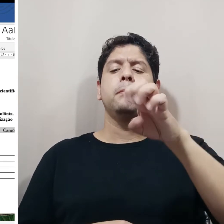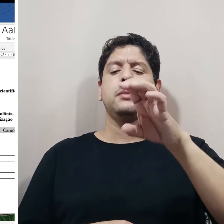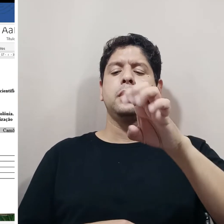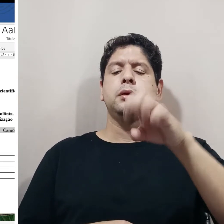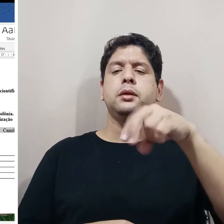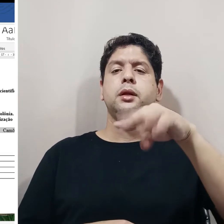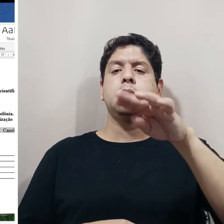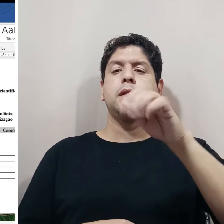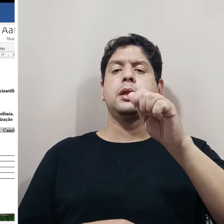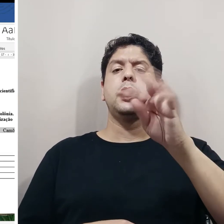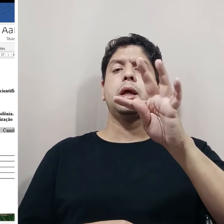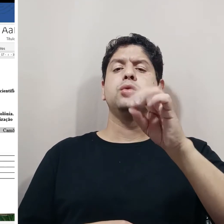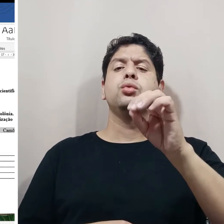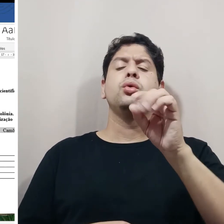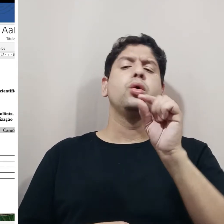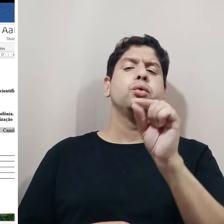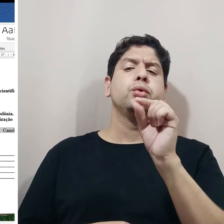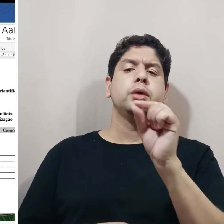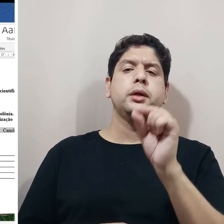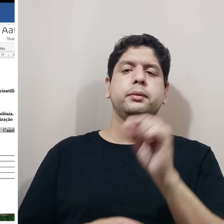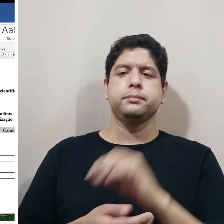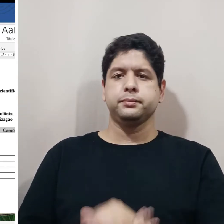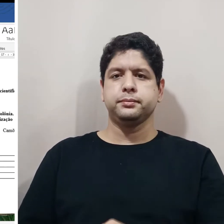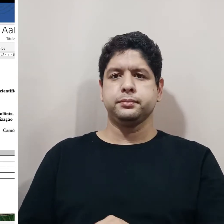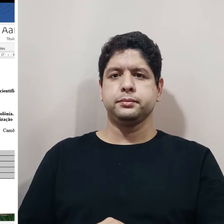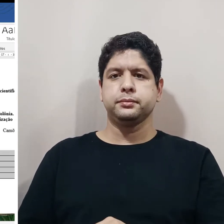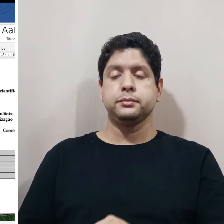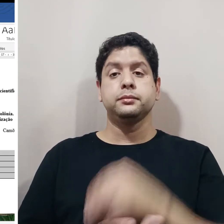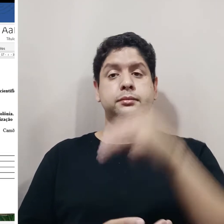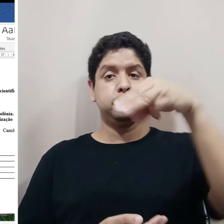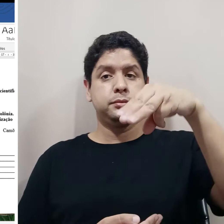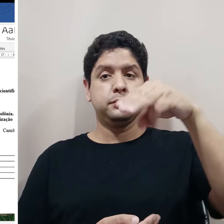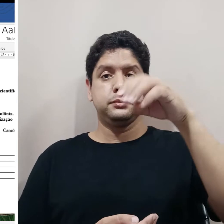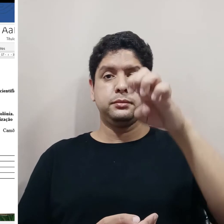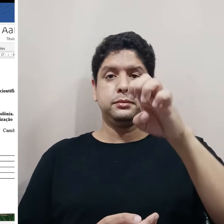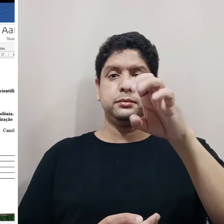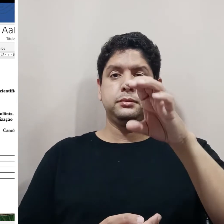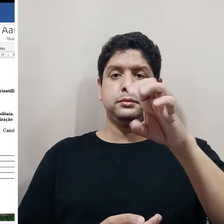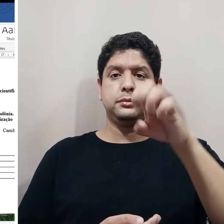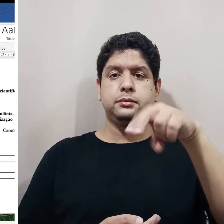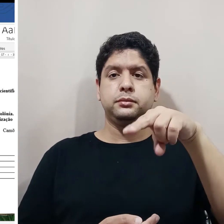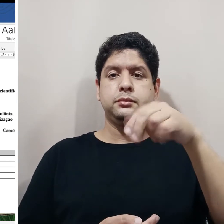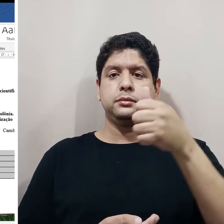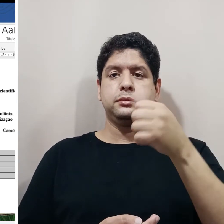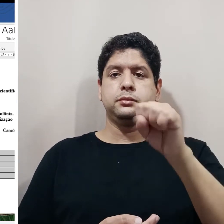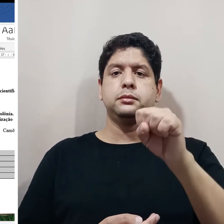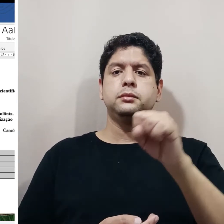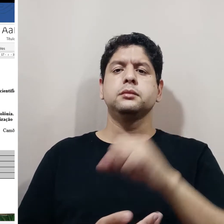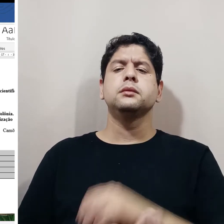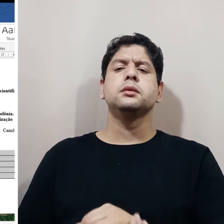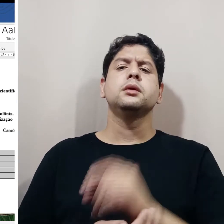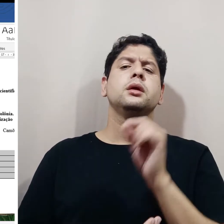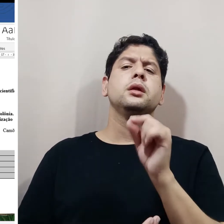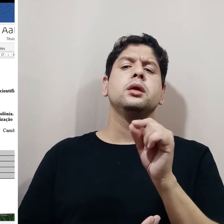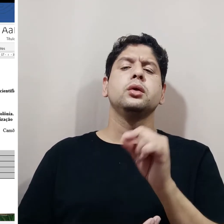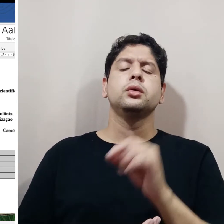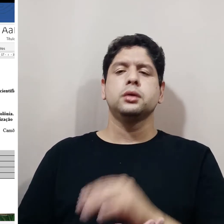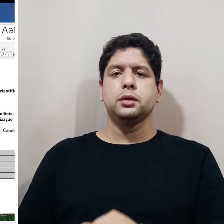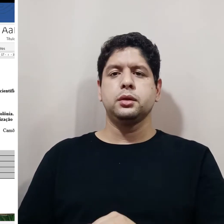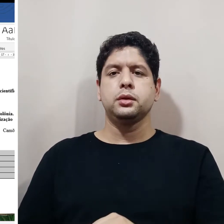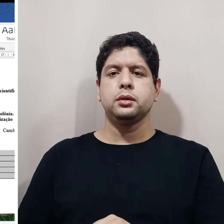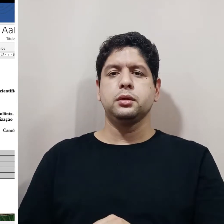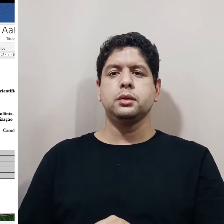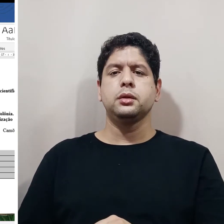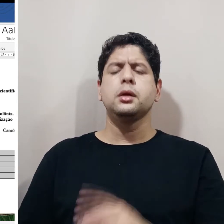número 2, explique mecenas e mecenato. Né? O que é mecenas e o que é